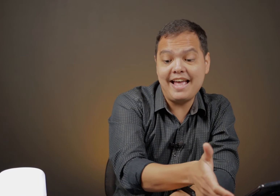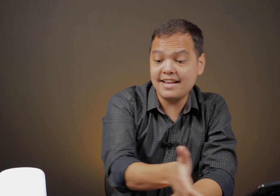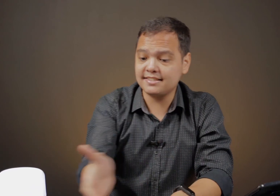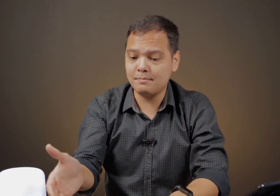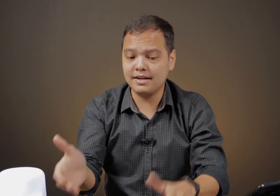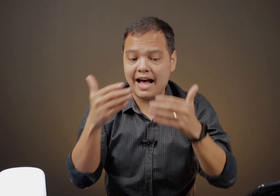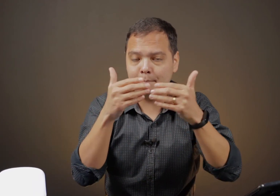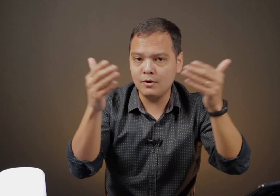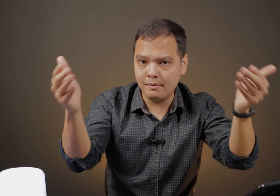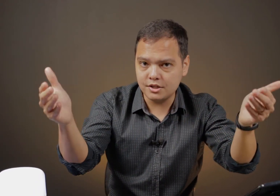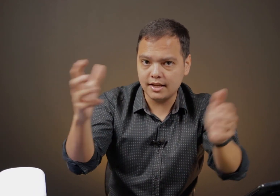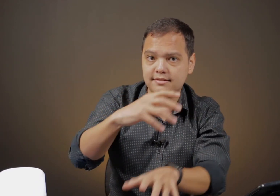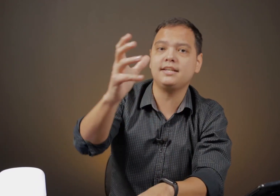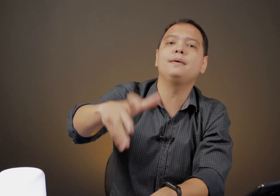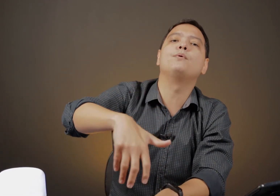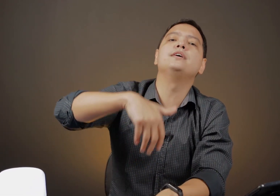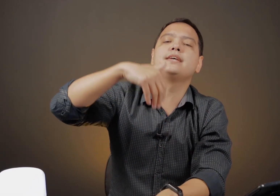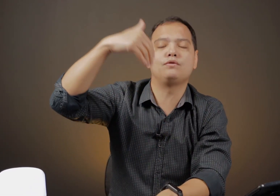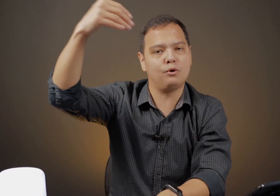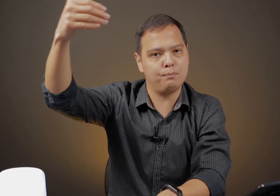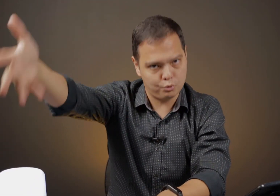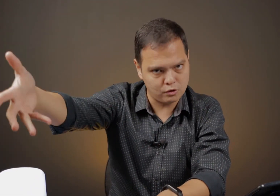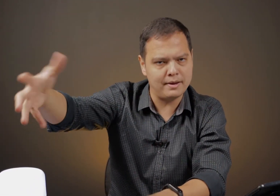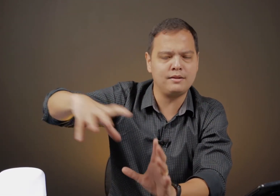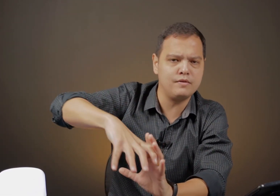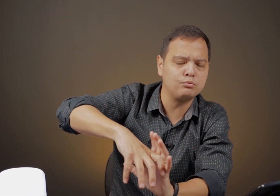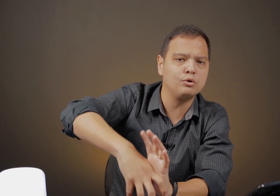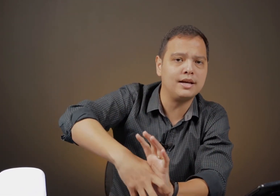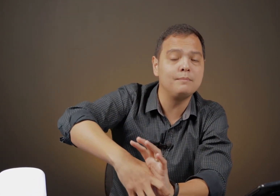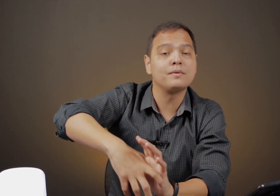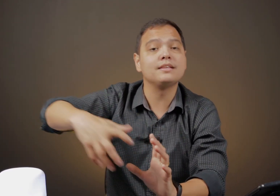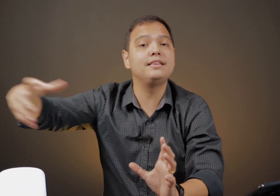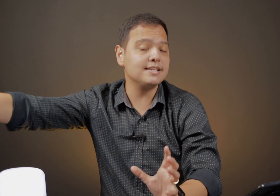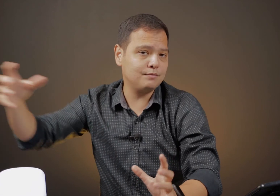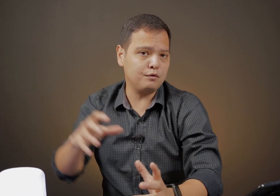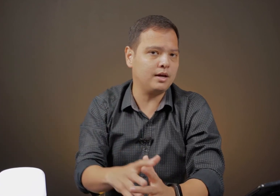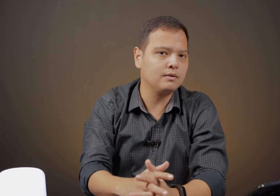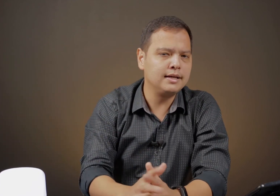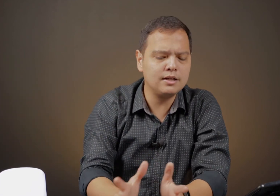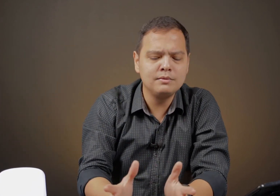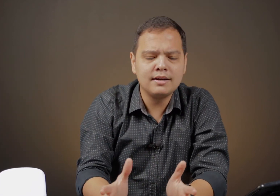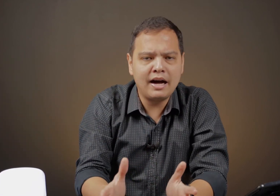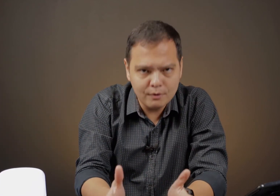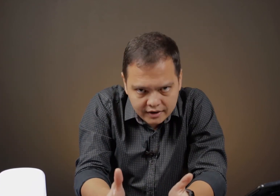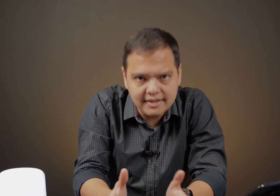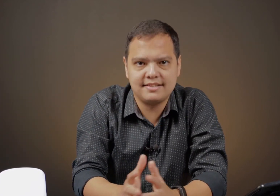essa semana abriu a mente deles e que depois eles foram para o curso completo e tiveram todo aquele desenvolvimento. Então, aproveite essas